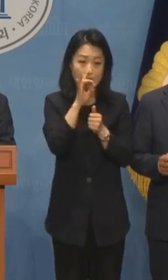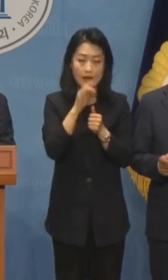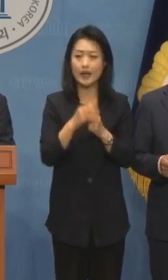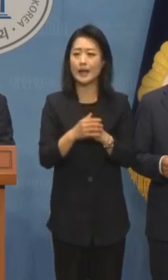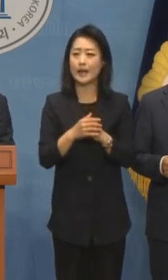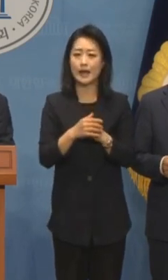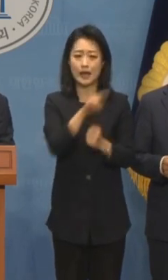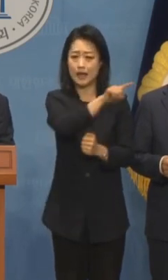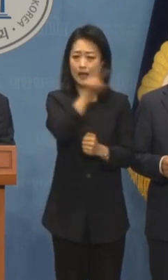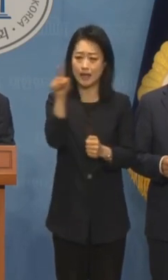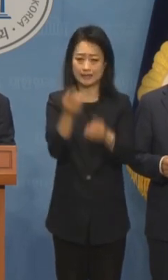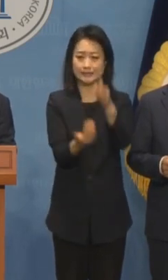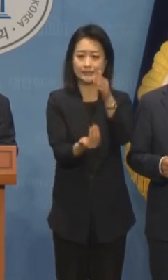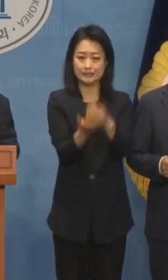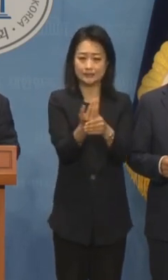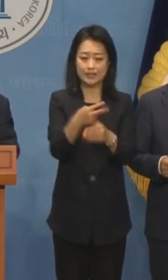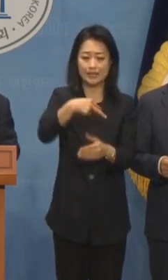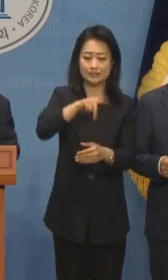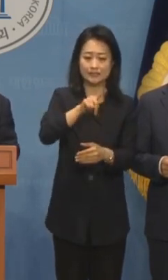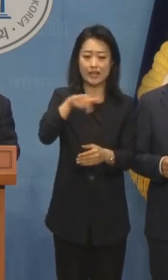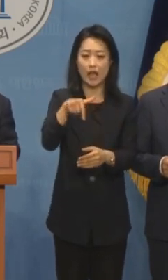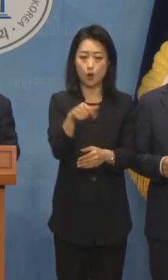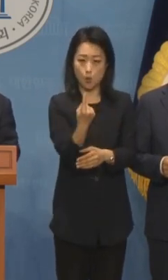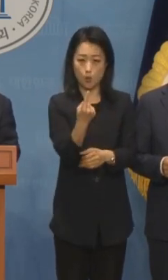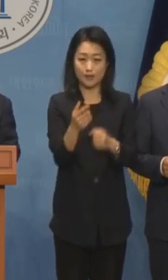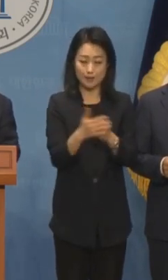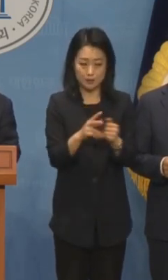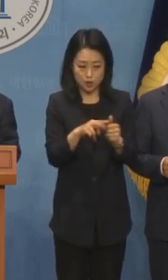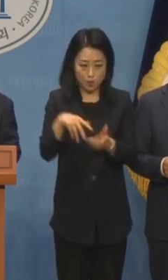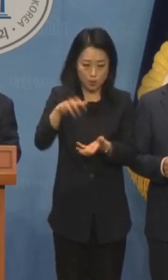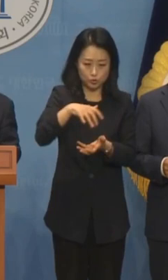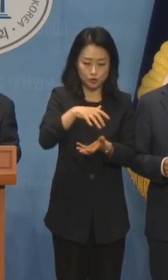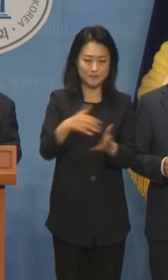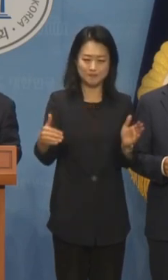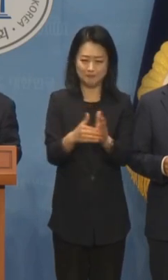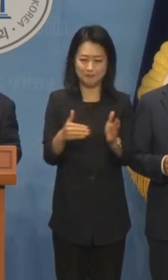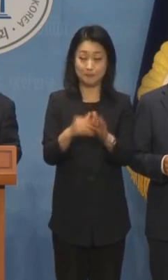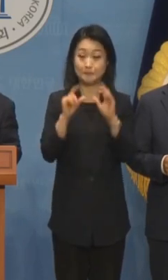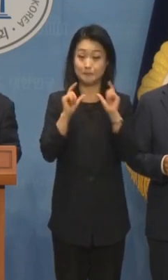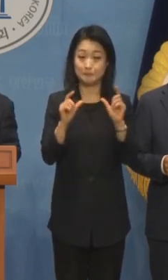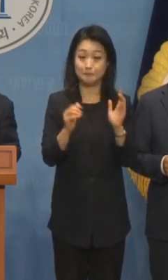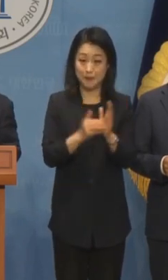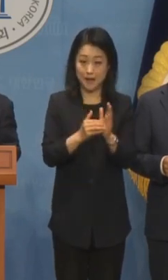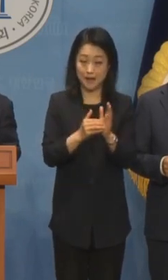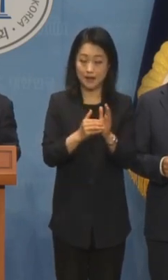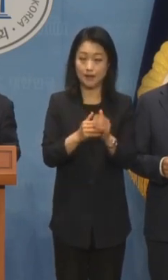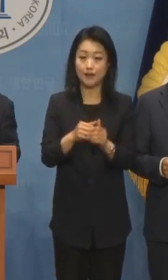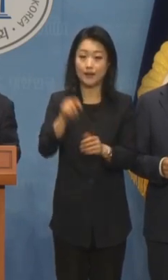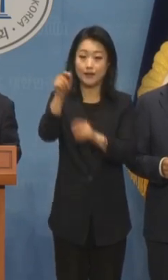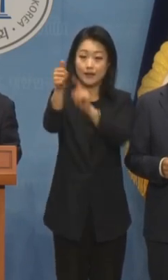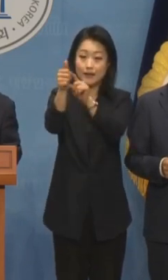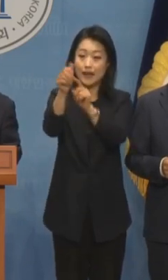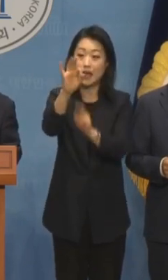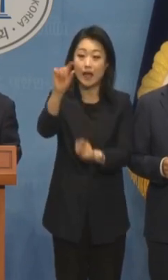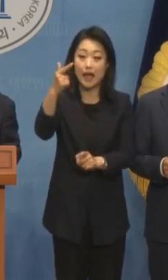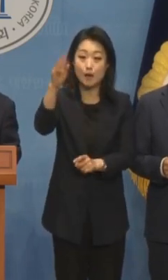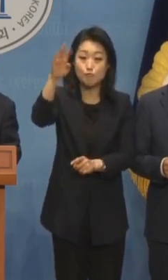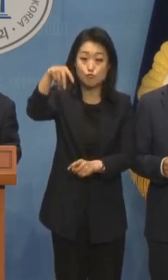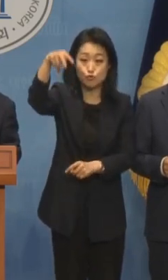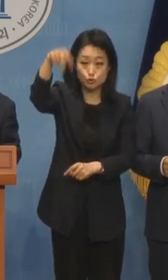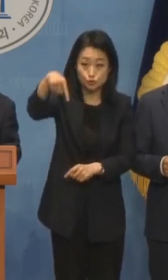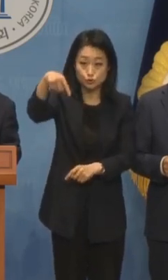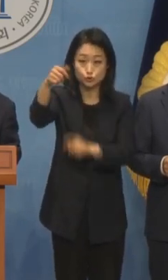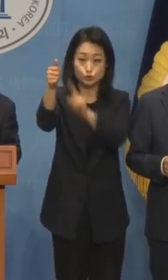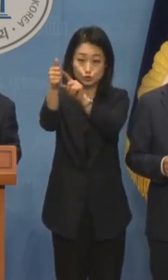일종의 사고로 판단하여 종결한 것입니다. 한편 아태협의 안부수는